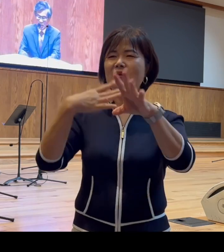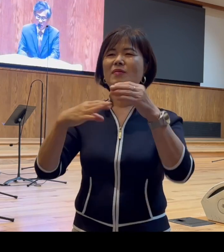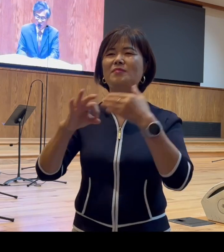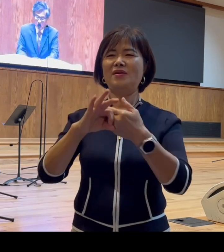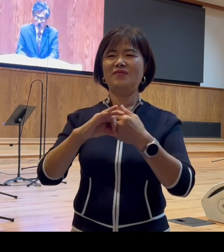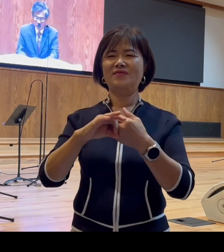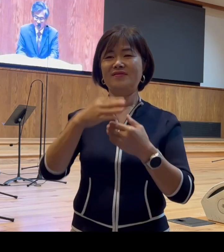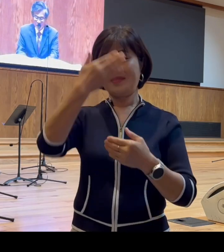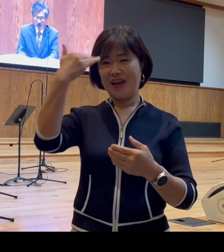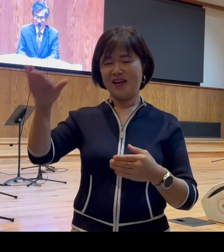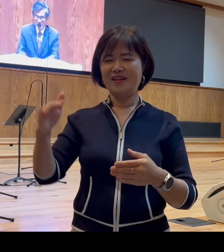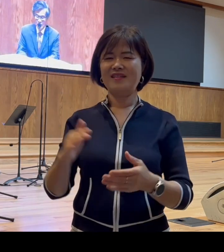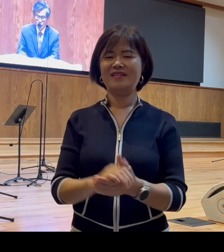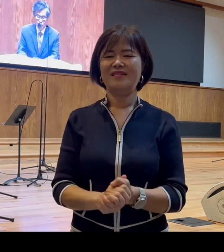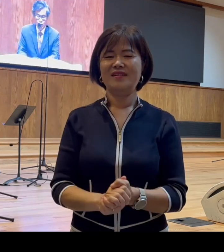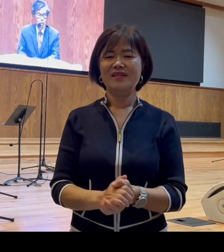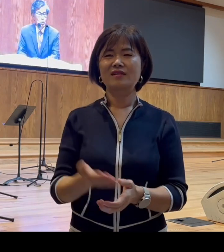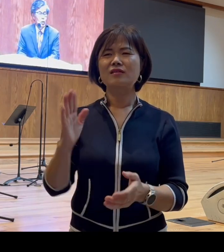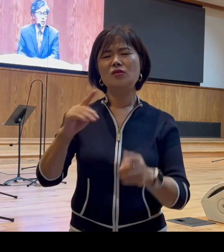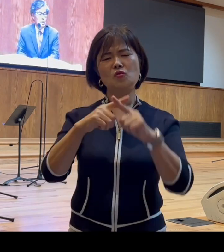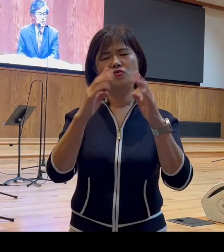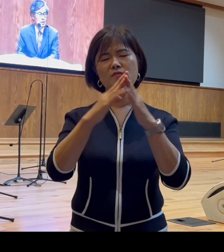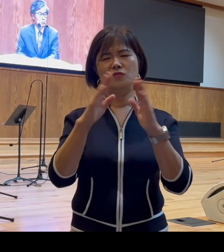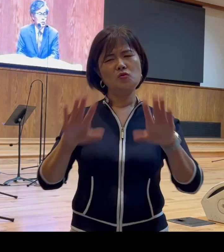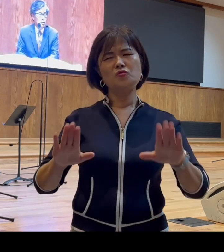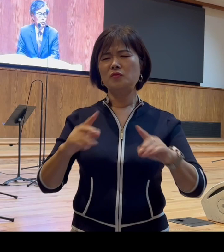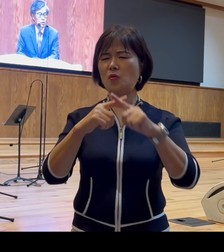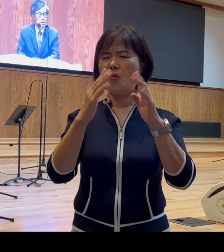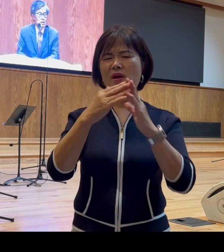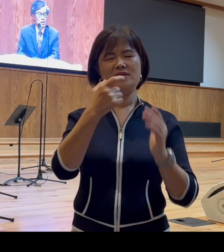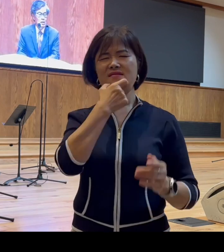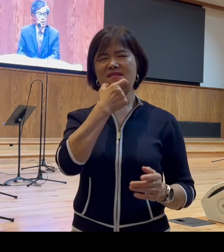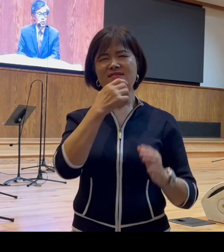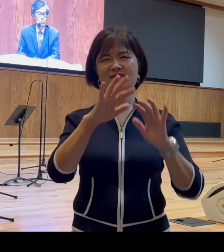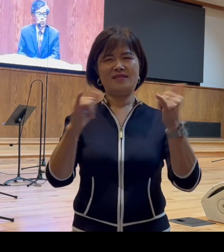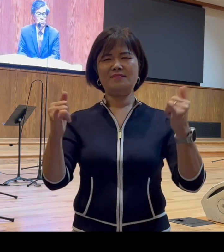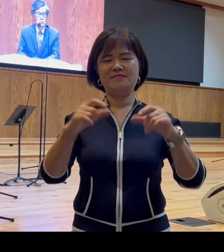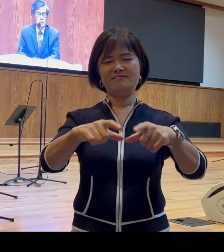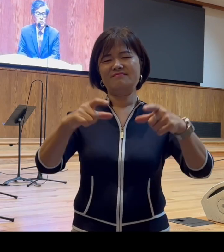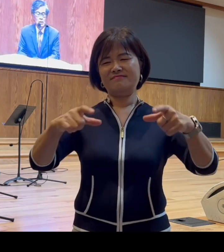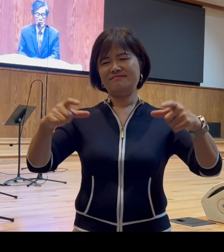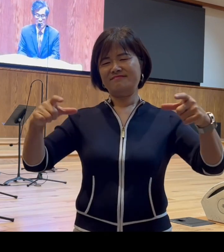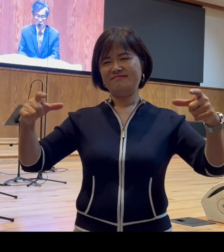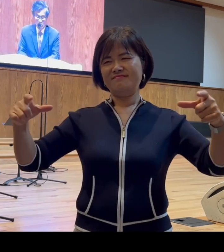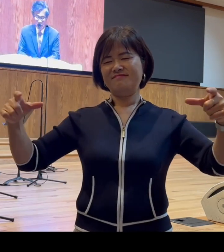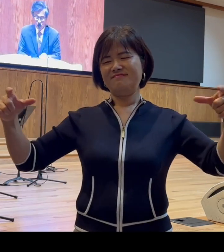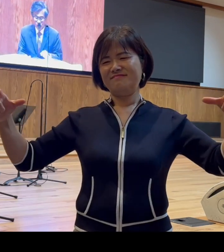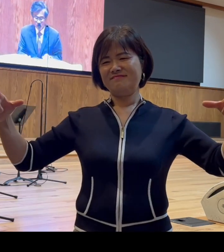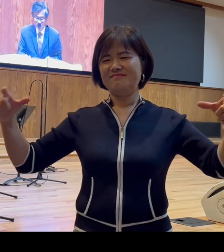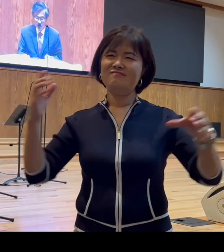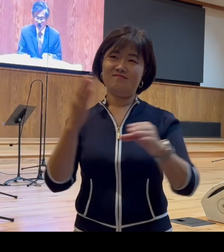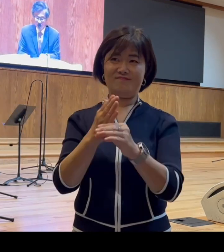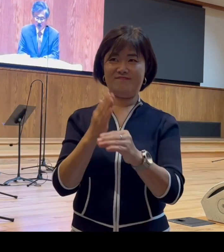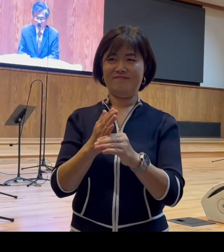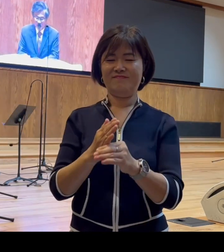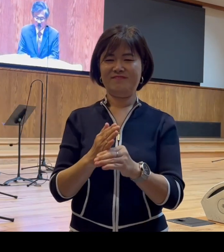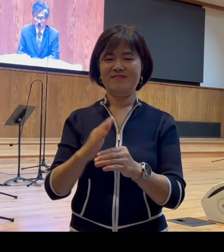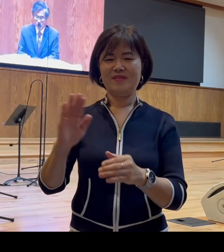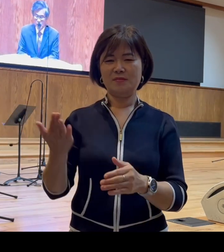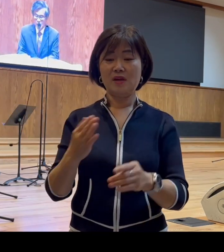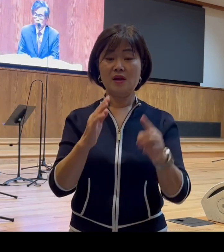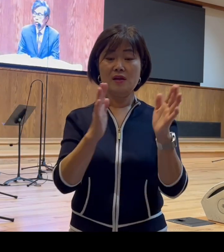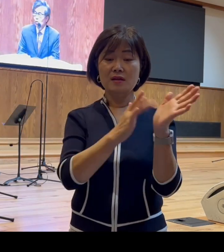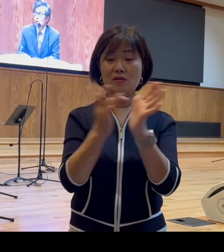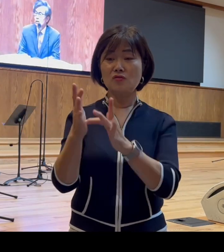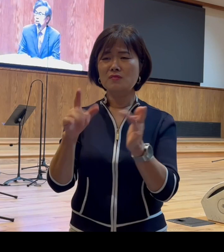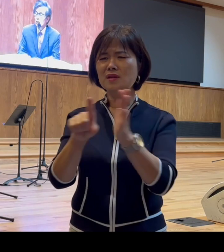다행인데요. 여러분들과 다르게 요즘 교회를 좋아하지 않는 사람들이 점점 늘어나고 있습니다. 예수